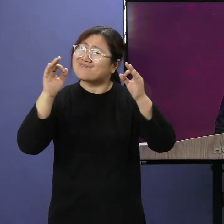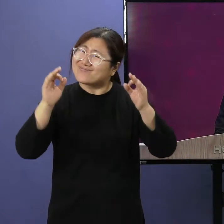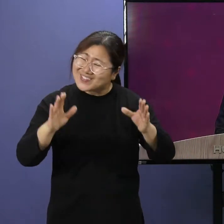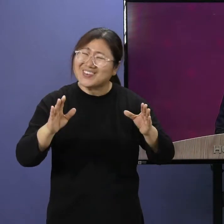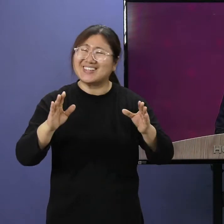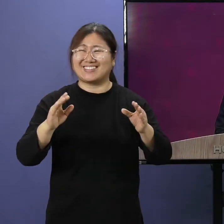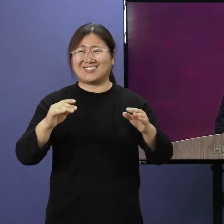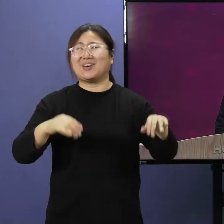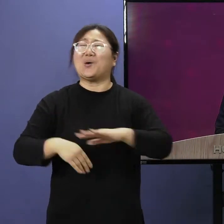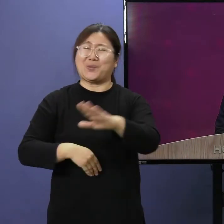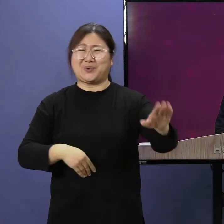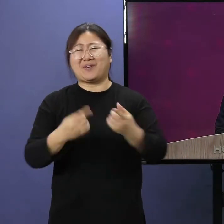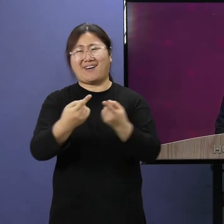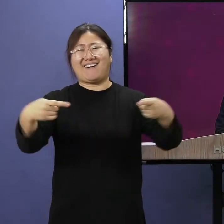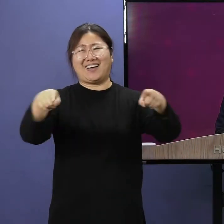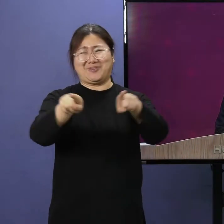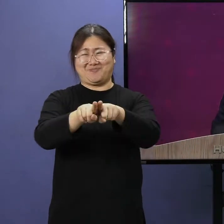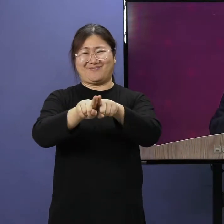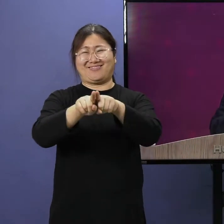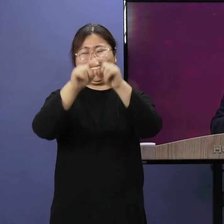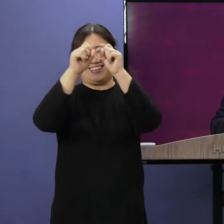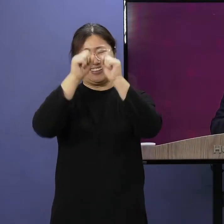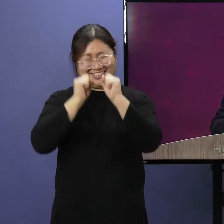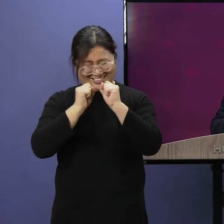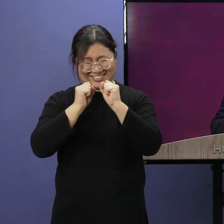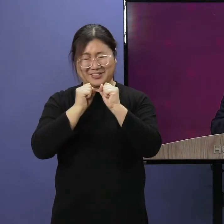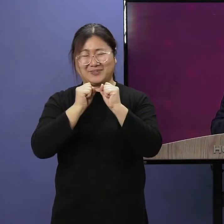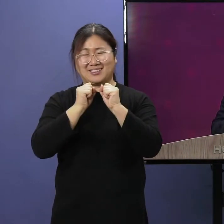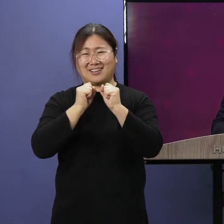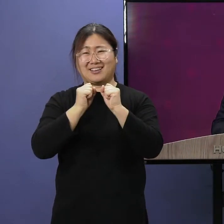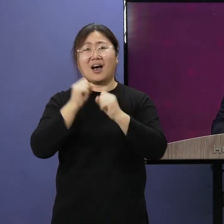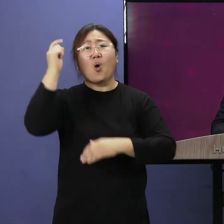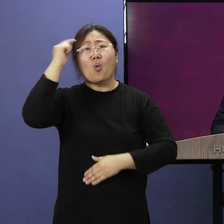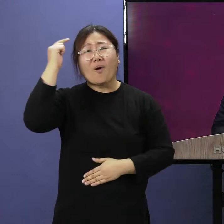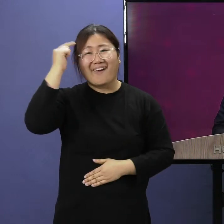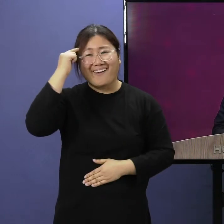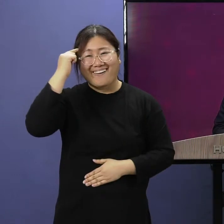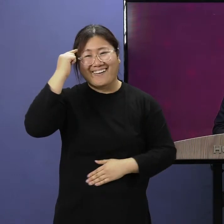것입니다. 왜? 우리를 사랑하셔서.